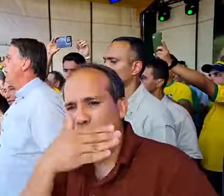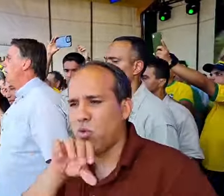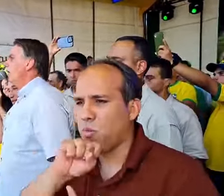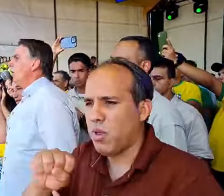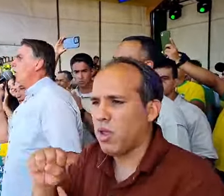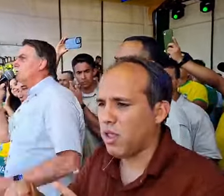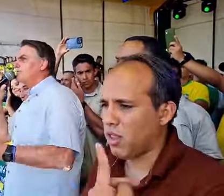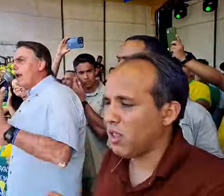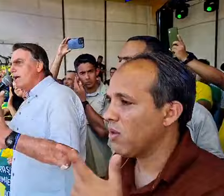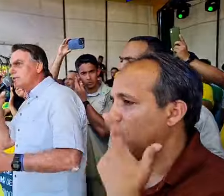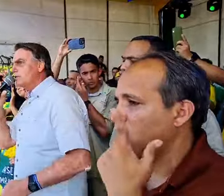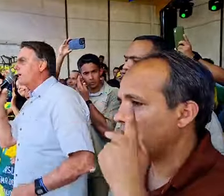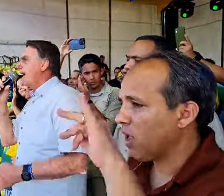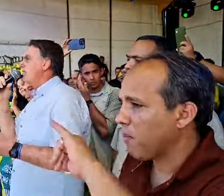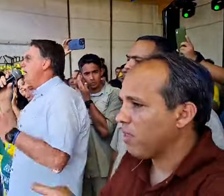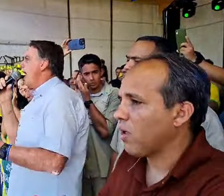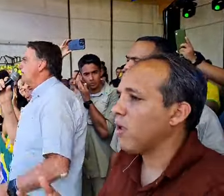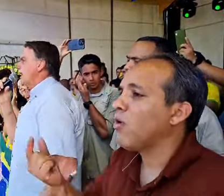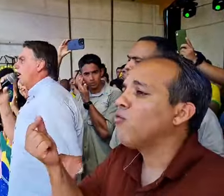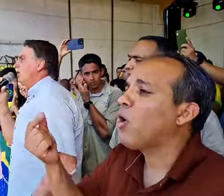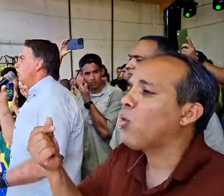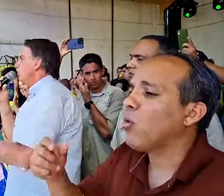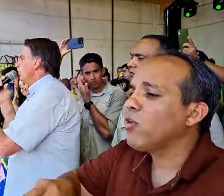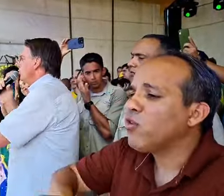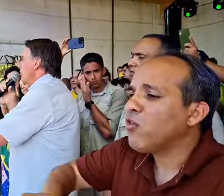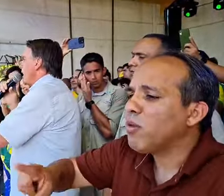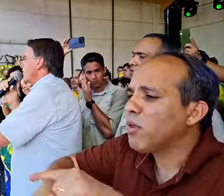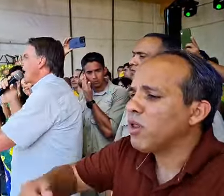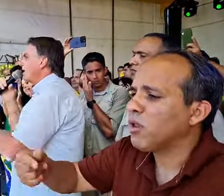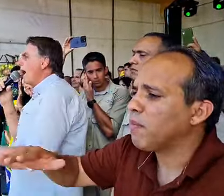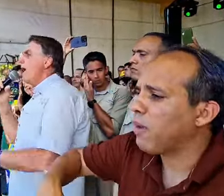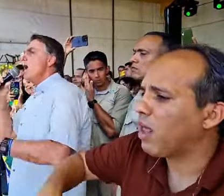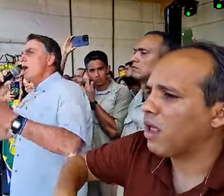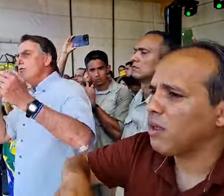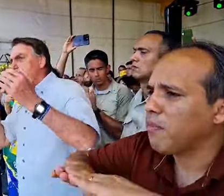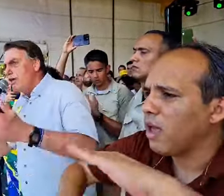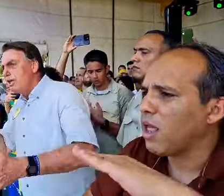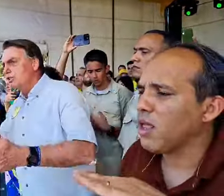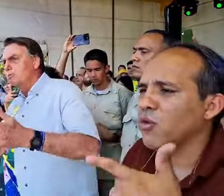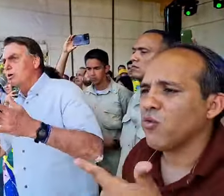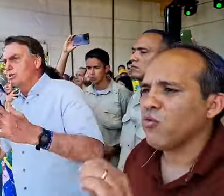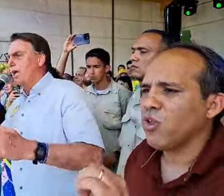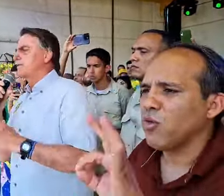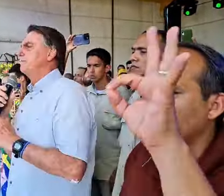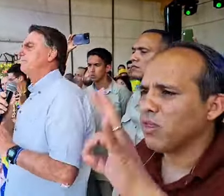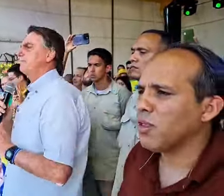Fortaleza. Os preços caíram em média, do último mês para cá, em